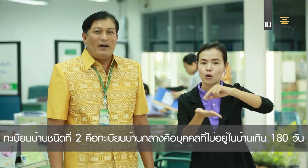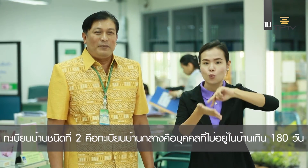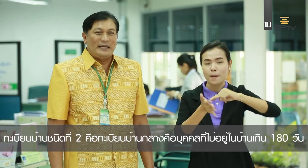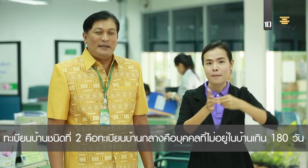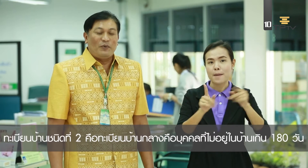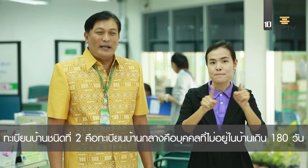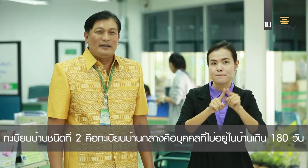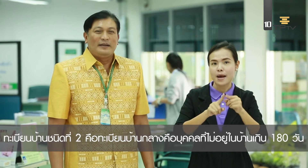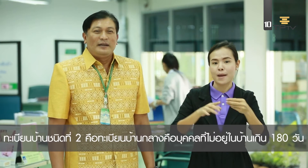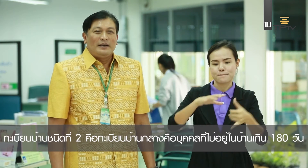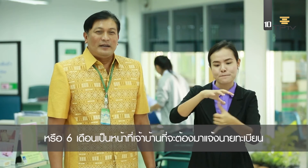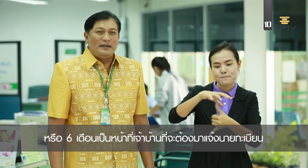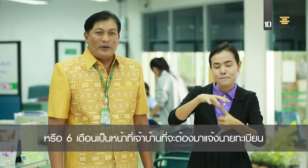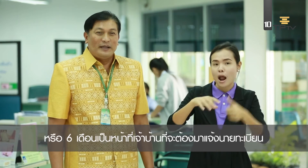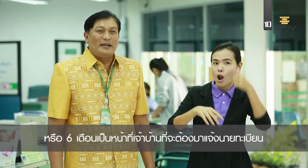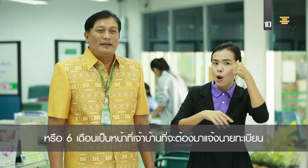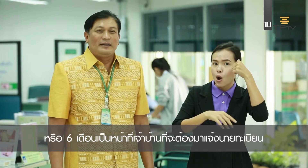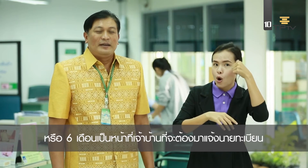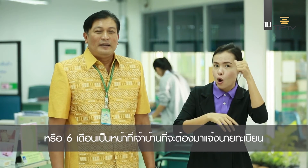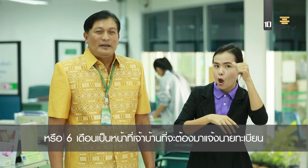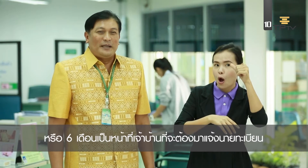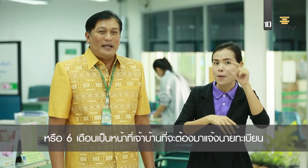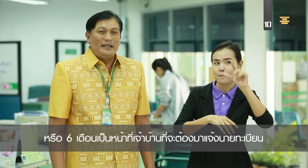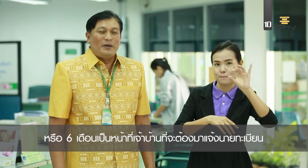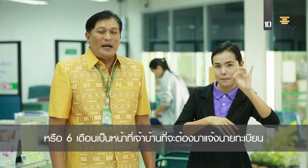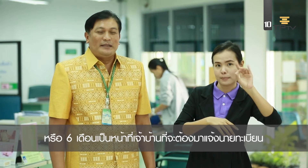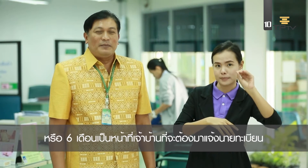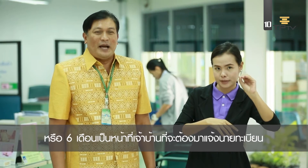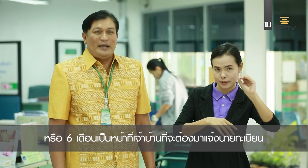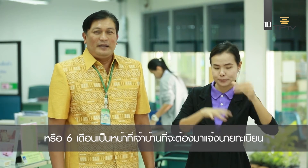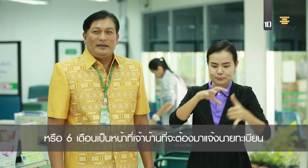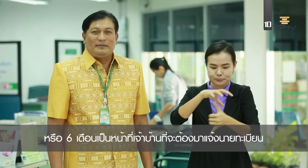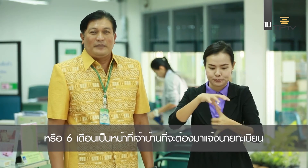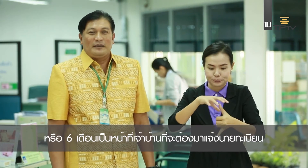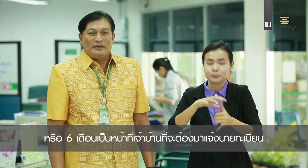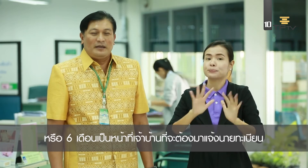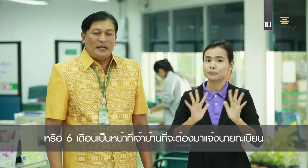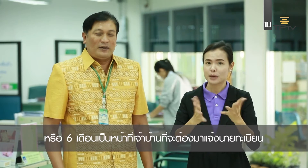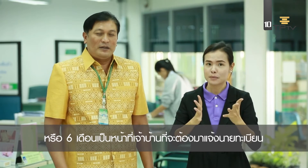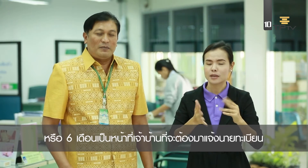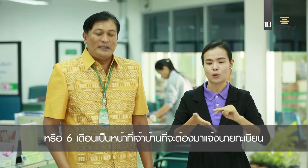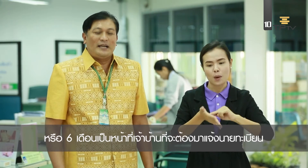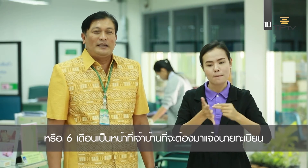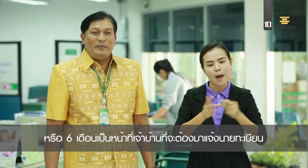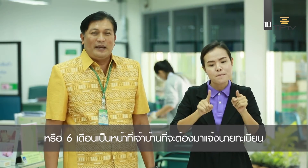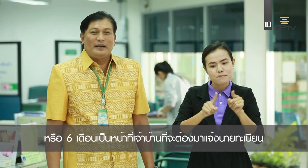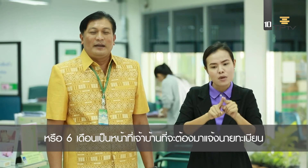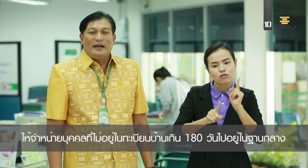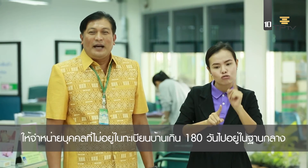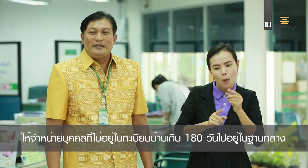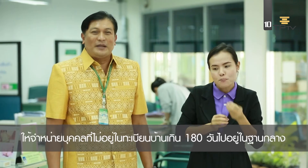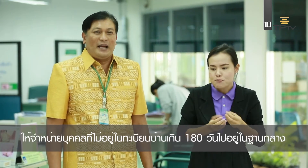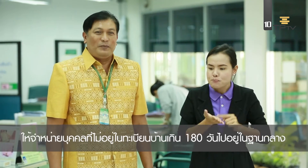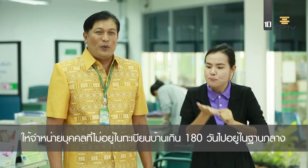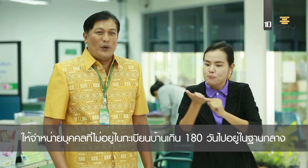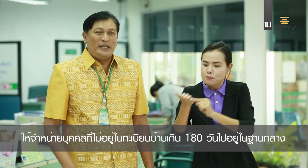น180วันหรือ6เดือนเป็นหน้าที่เจ้าบ้านจำหน่ายมาคือขั้นตอนคือต้องมาแจ้งนายทะเบียน